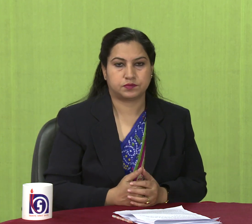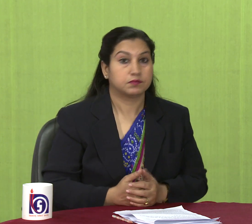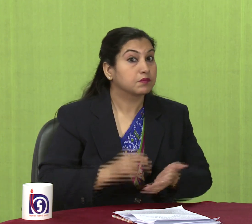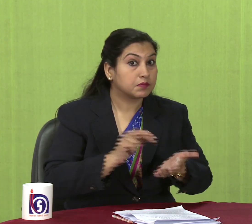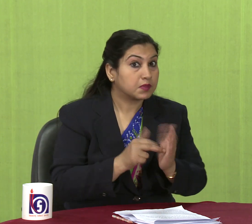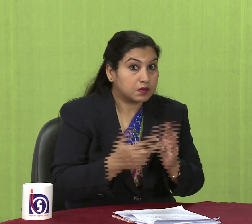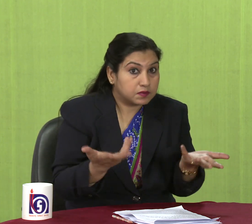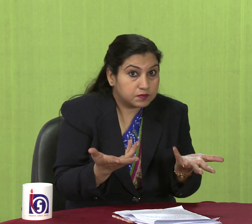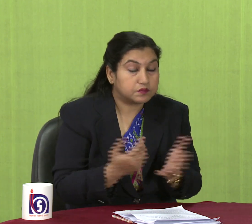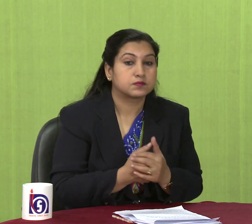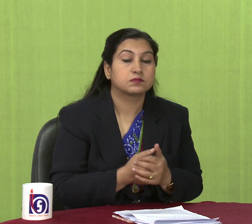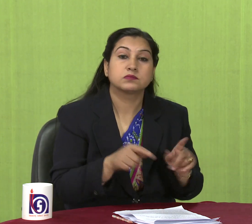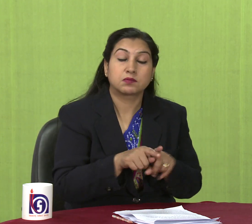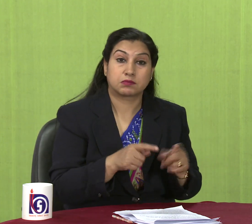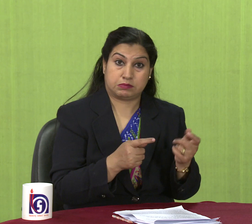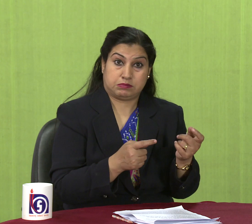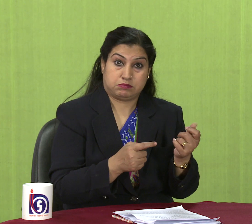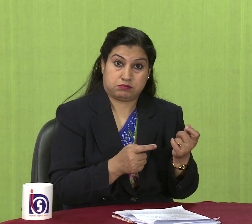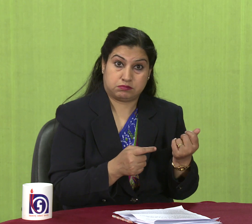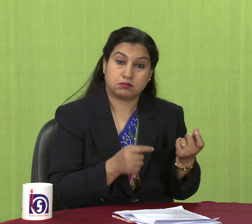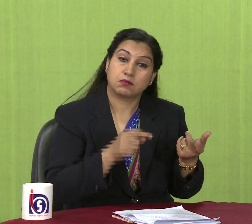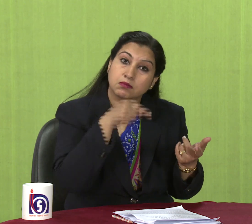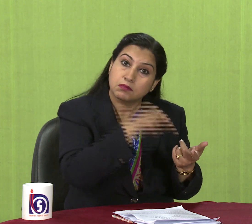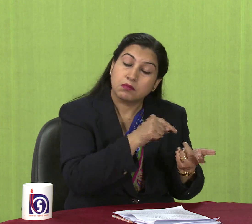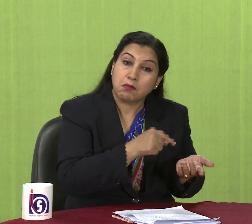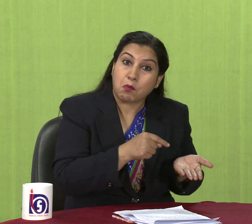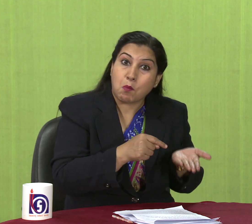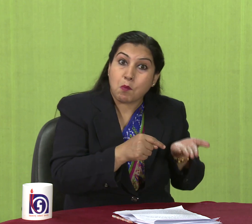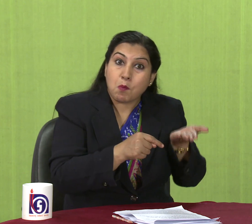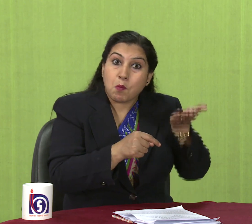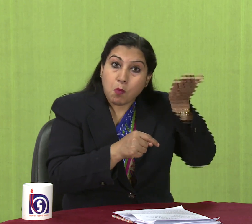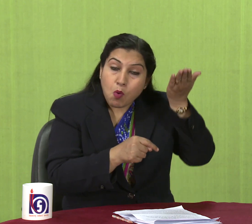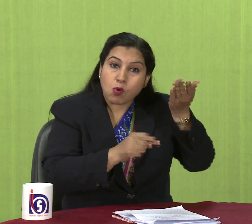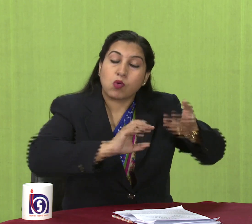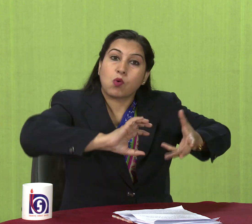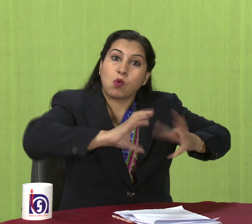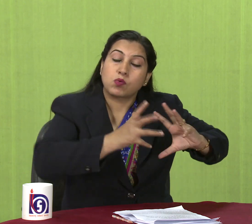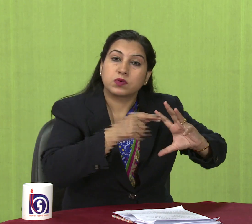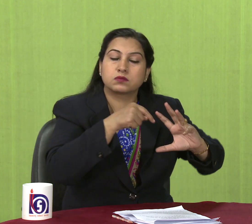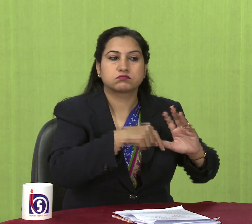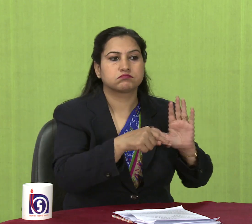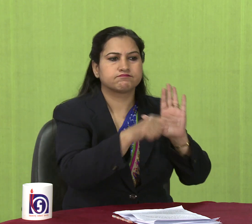अर्थात धन की मादकता इसलिए अधिक है